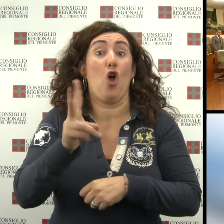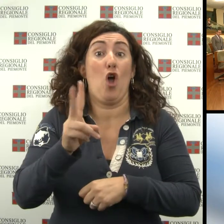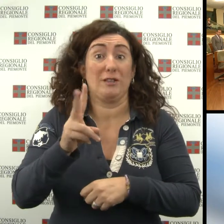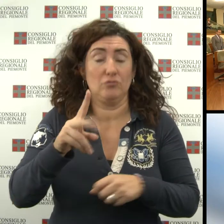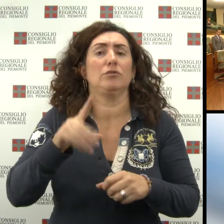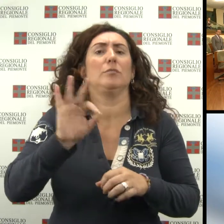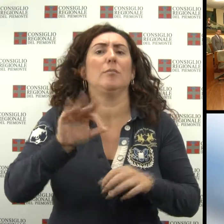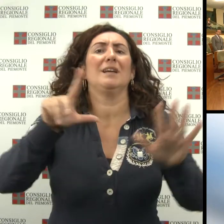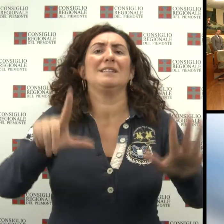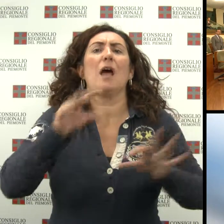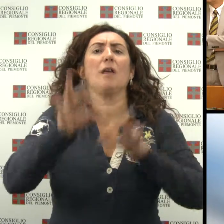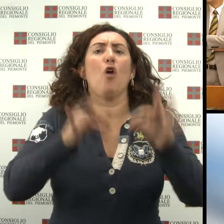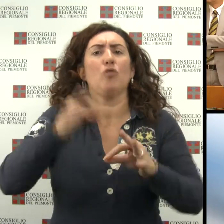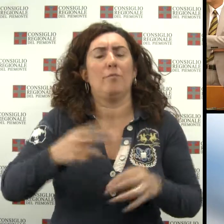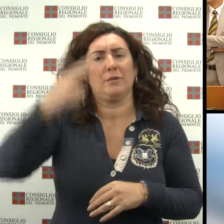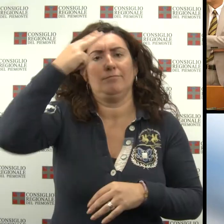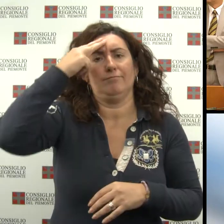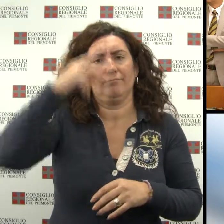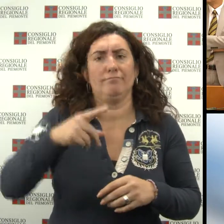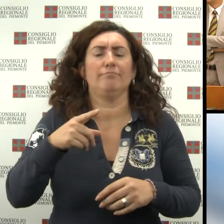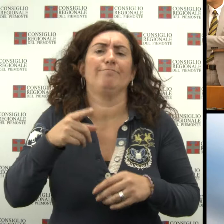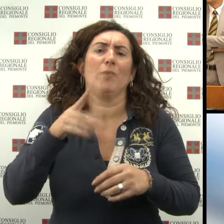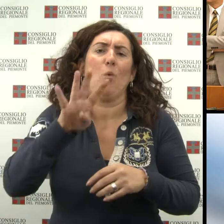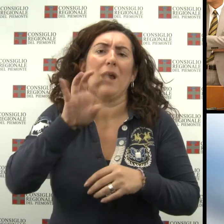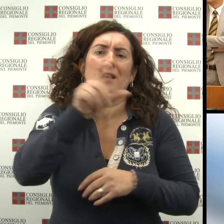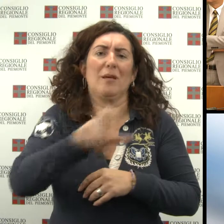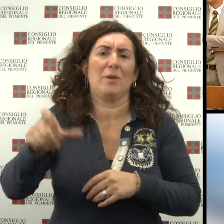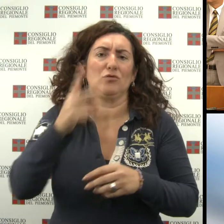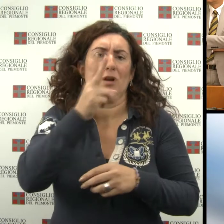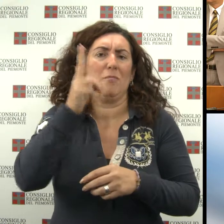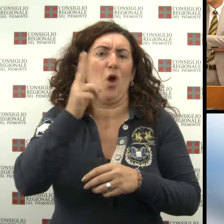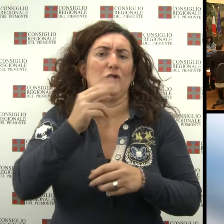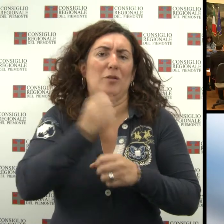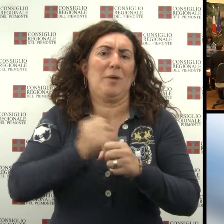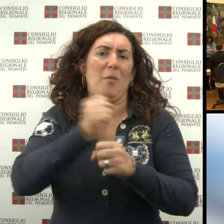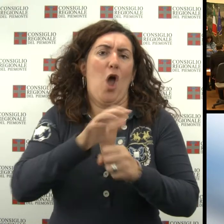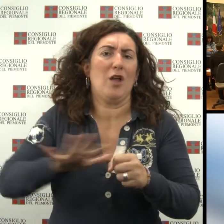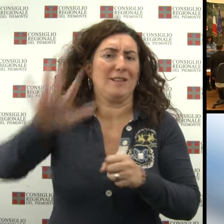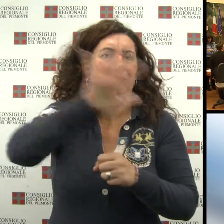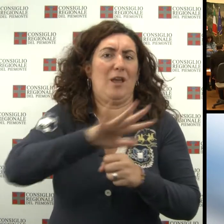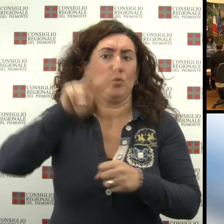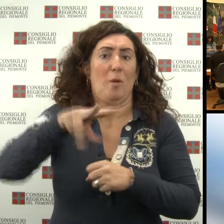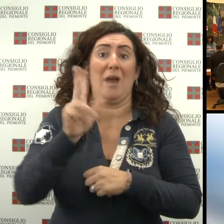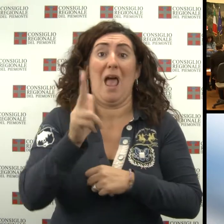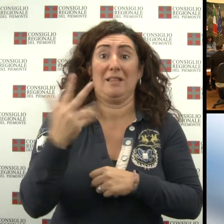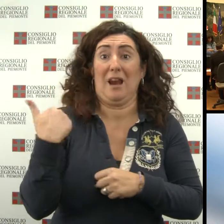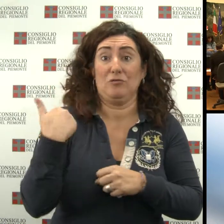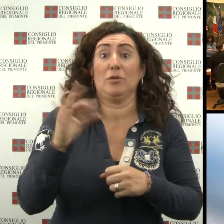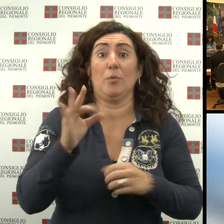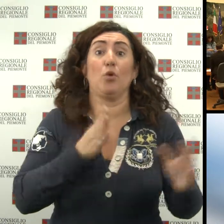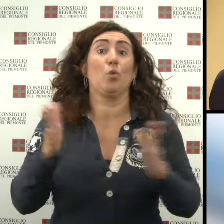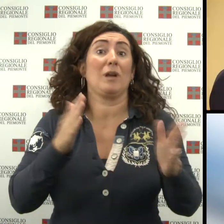del 7 ottobre la commemorazione delle 40 persone che sono morte in Piemonte nel 2013, mentre svolgevano il loro